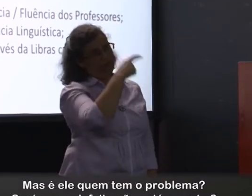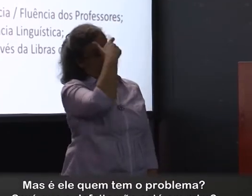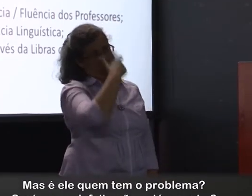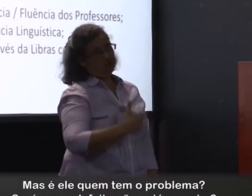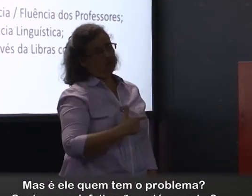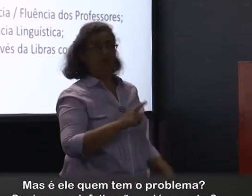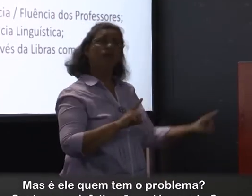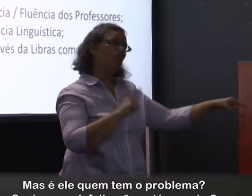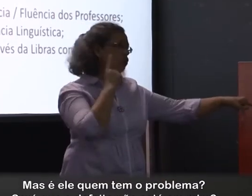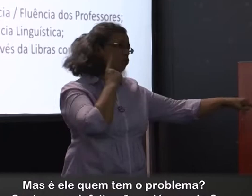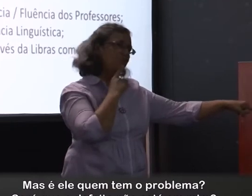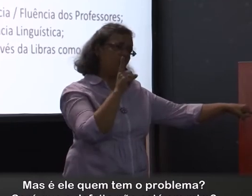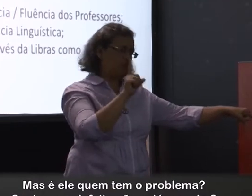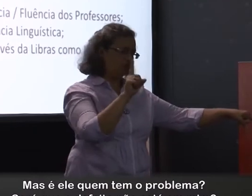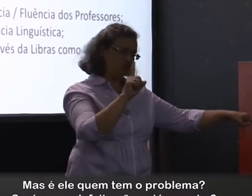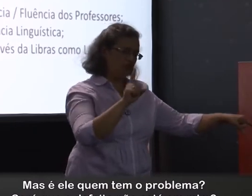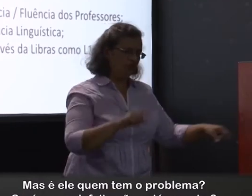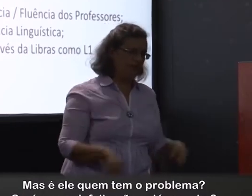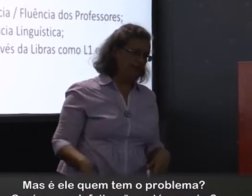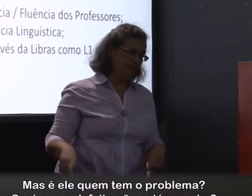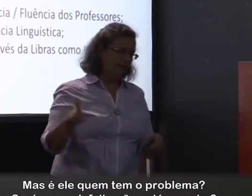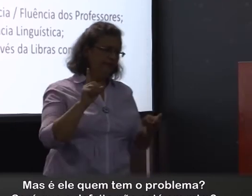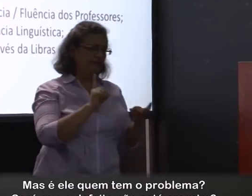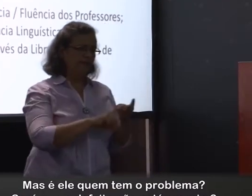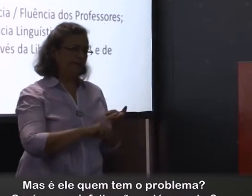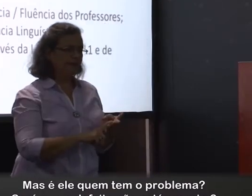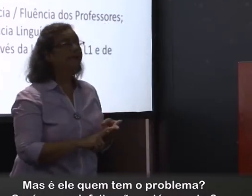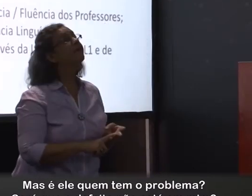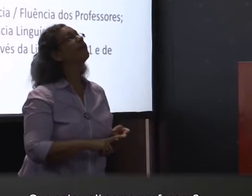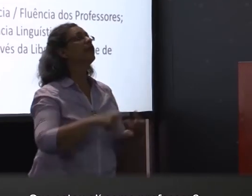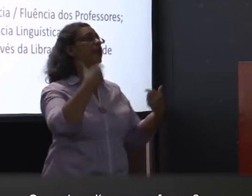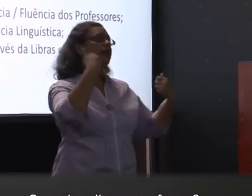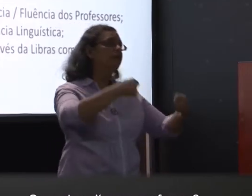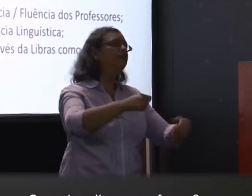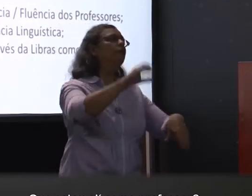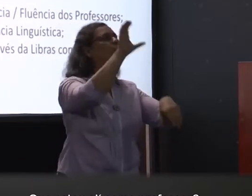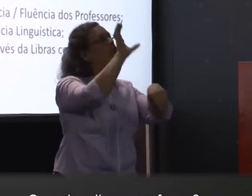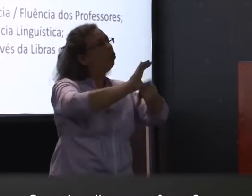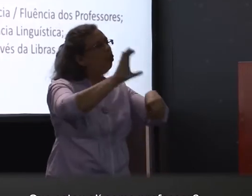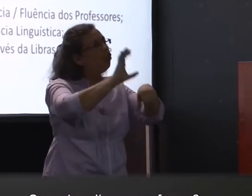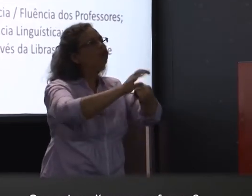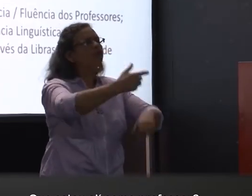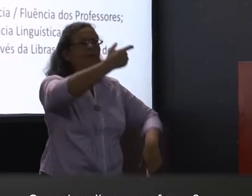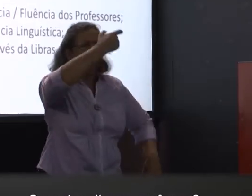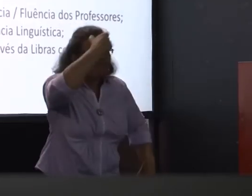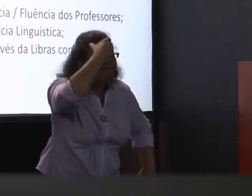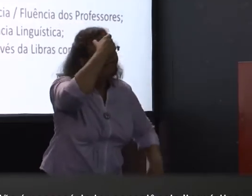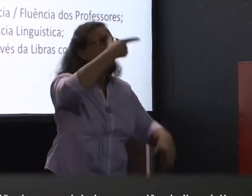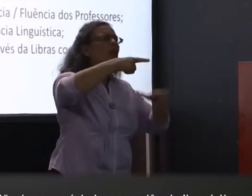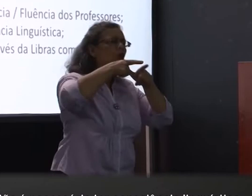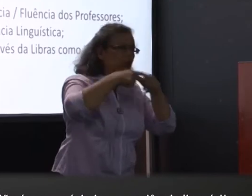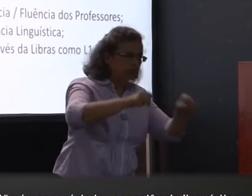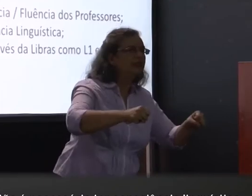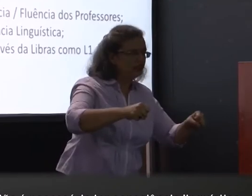problema de dificuldade? Será que o defeito não está em mim, o problema não está em mim, que estou ali como professor? Então, precisa